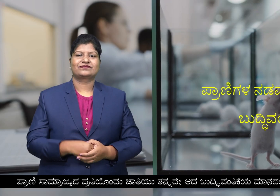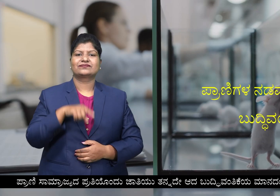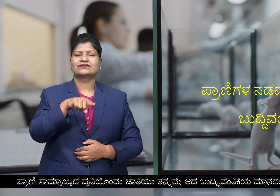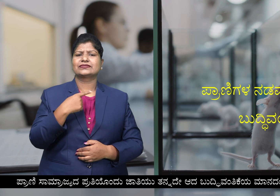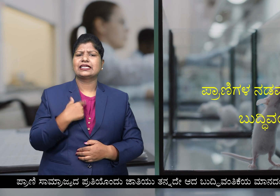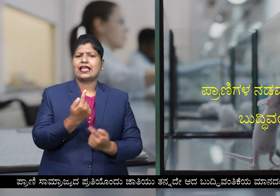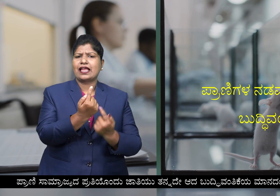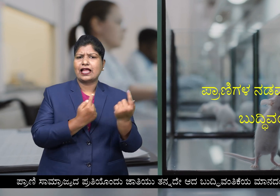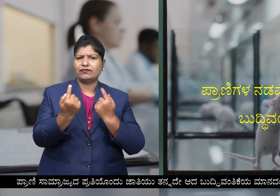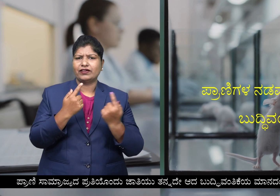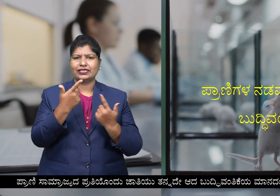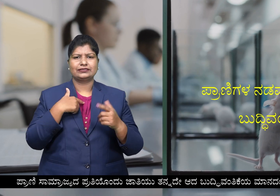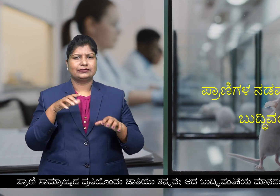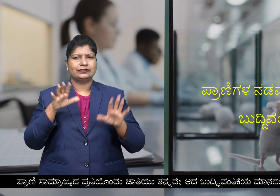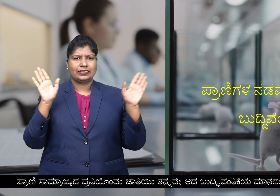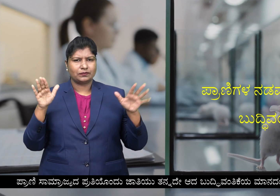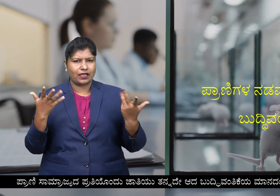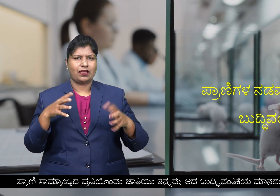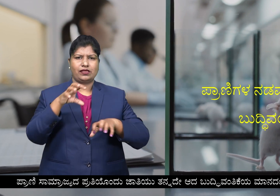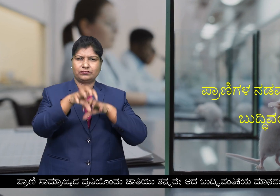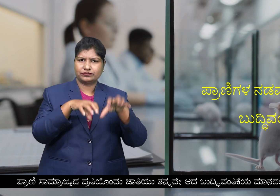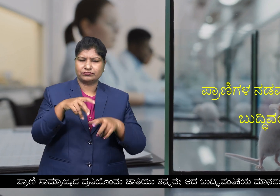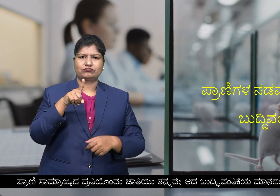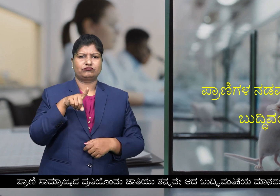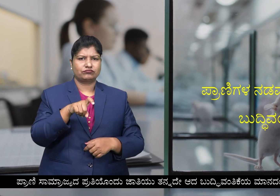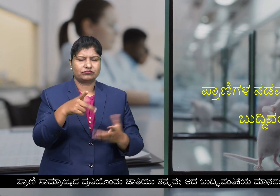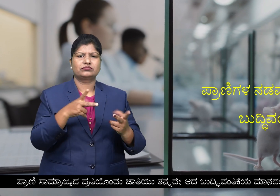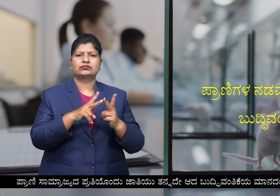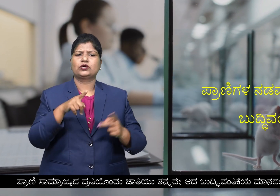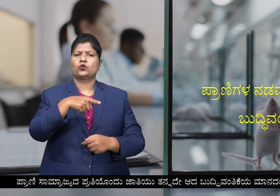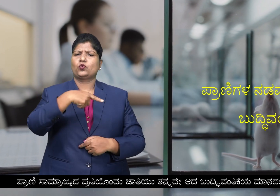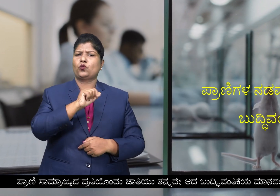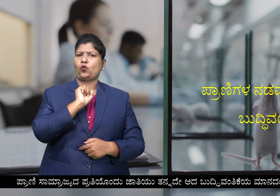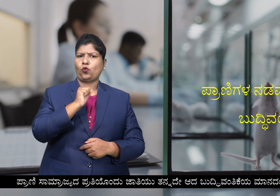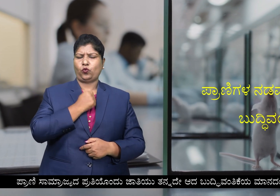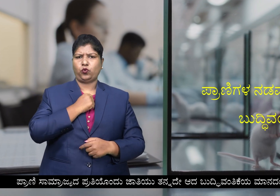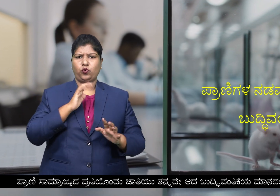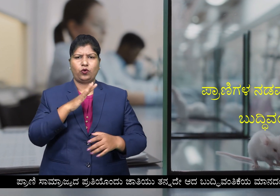ಪ್ರಾಣಿ ಸಾಮ್ರಾಜ್ಯದ ಪ್ರತಿಯೊಂದು ಜಾತಿಯು ತನ್ನದೇ ಆದ ಬುದ್ಧಿವಂತಿಕೆಯ ಮಾನದಂಡಗಳನ್ನ ಹೊಂದಿದೆ.